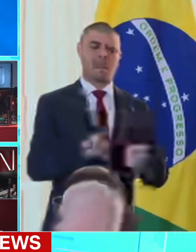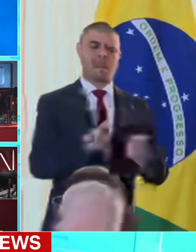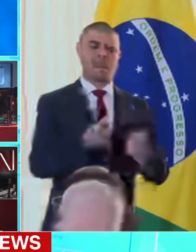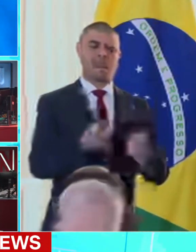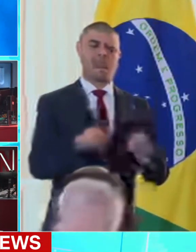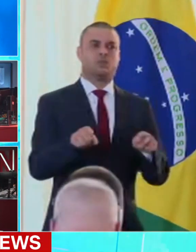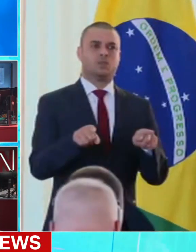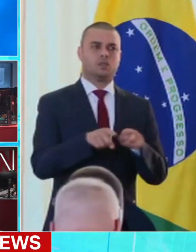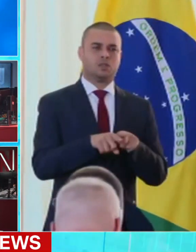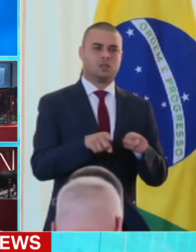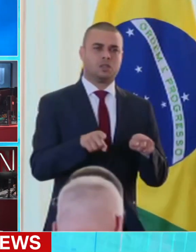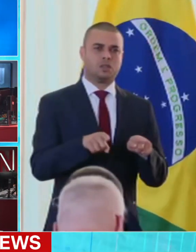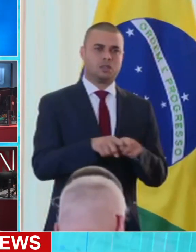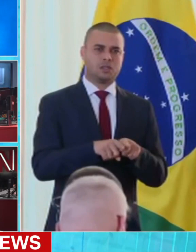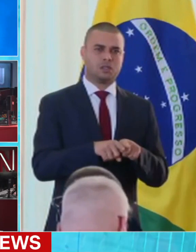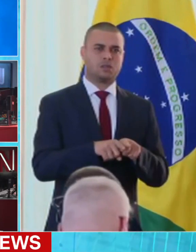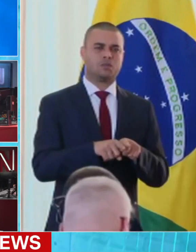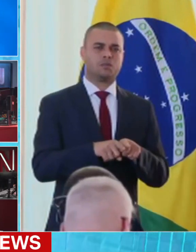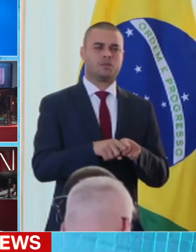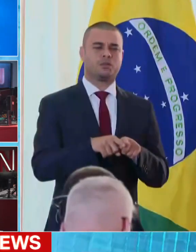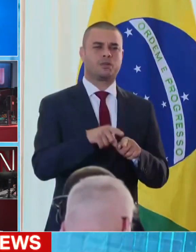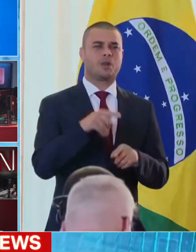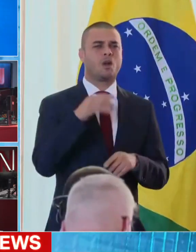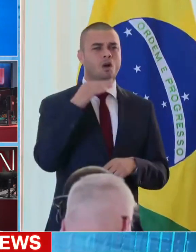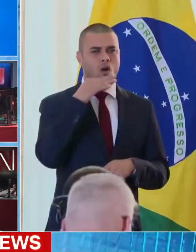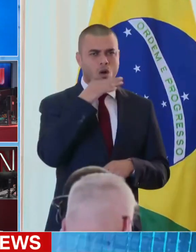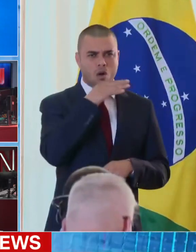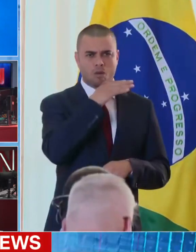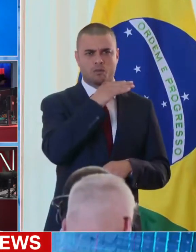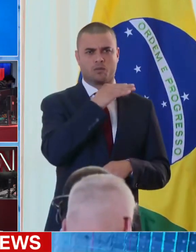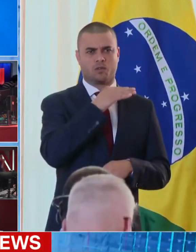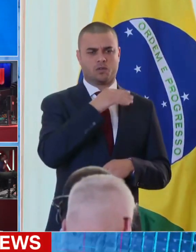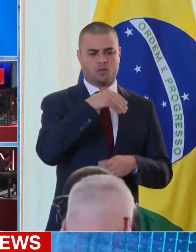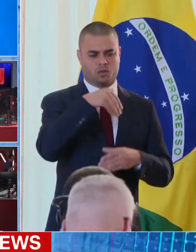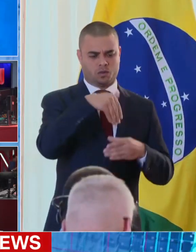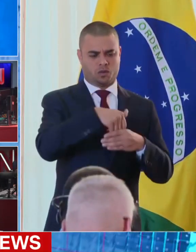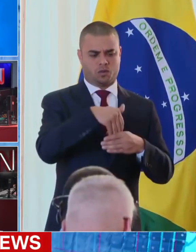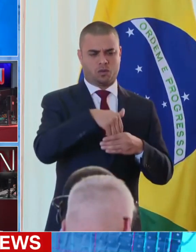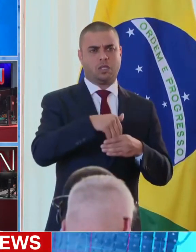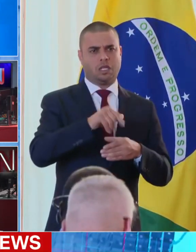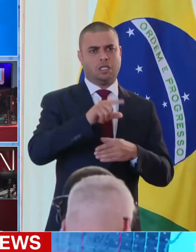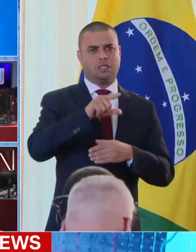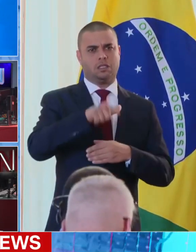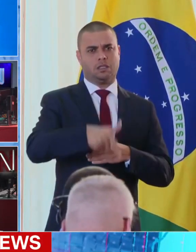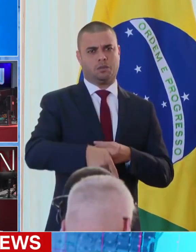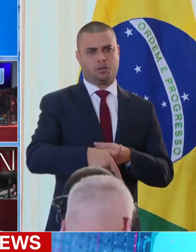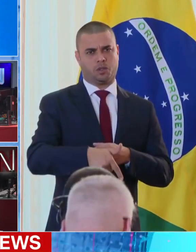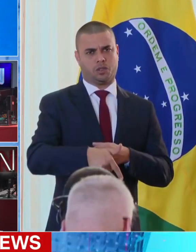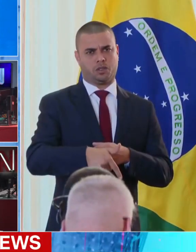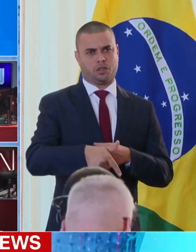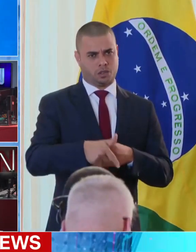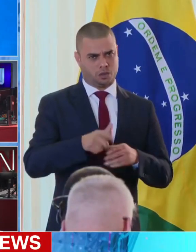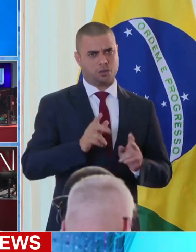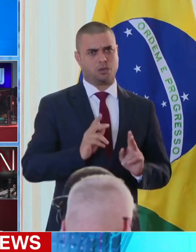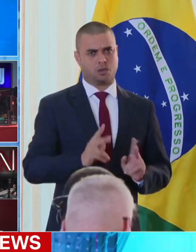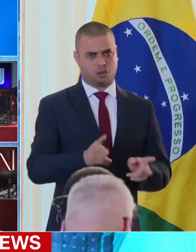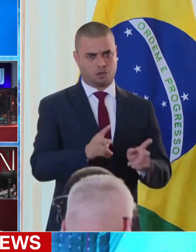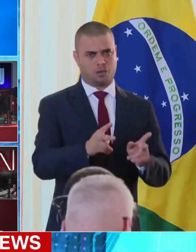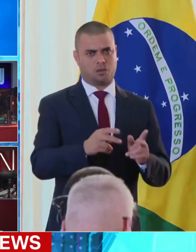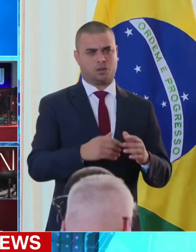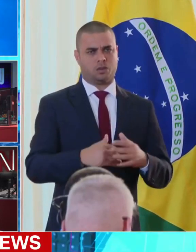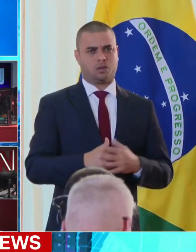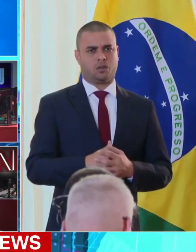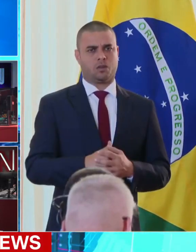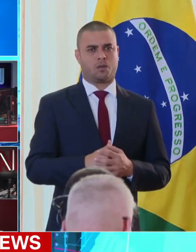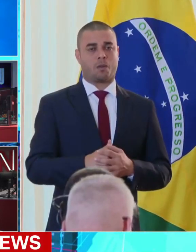Facebook do Presidente da República a TV Brasil a TV estatal tem o vídeo do YouTube que foi